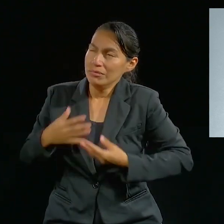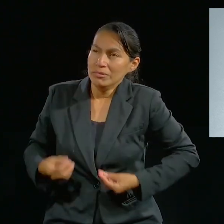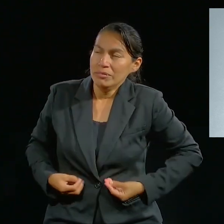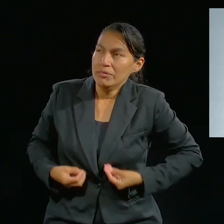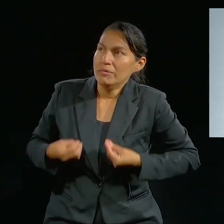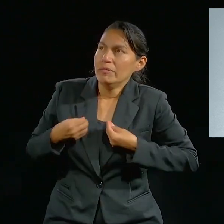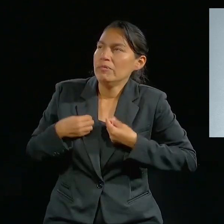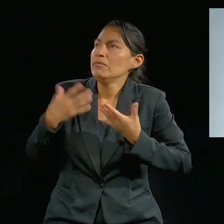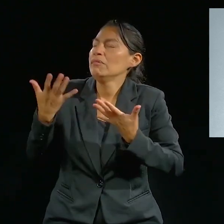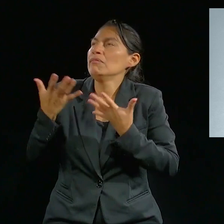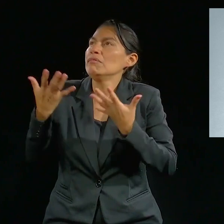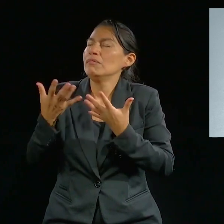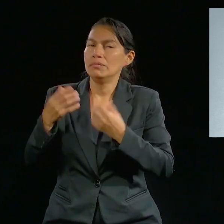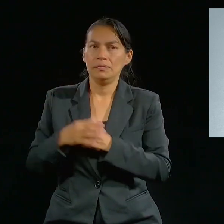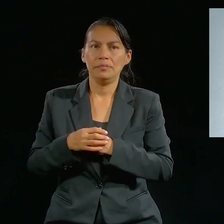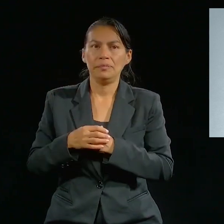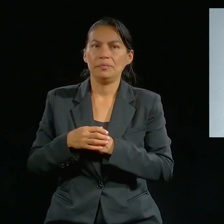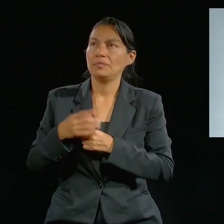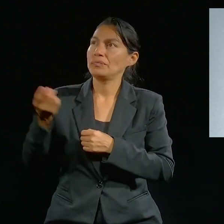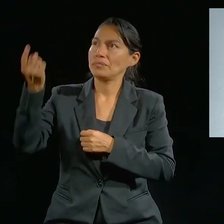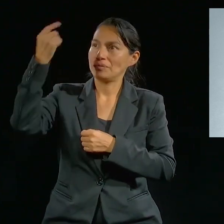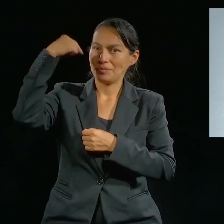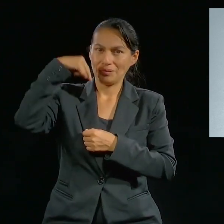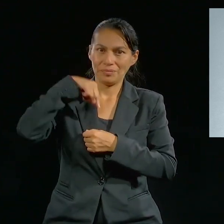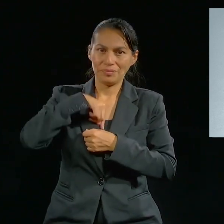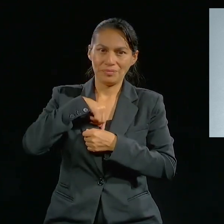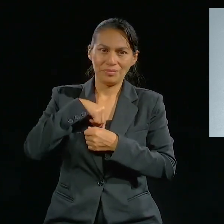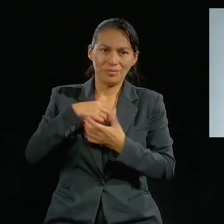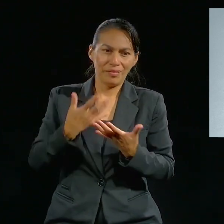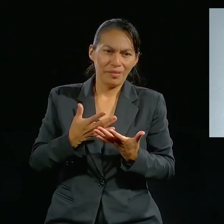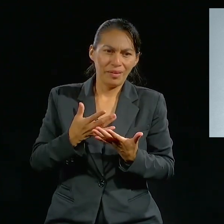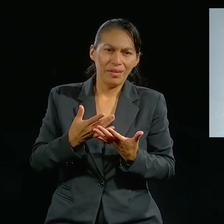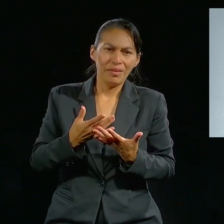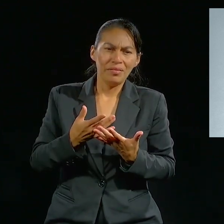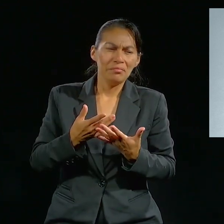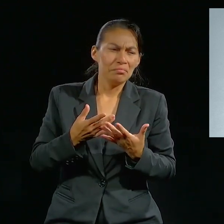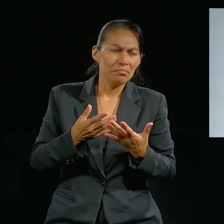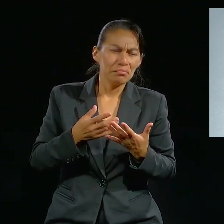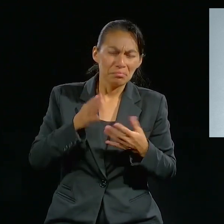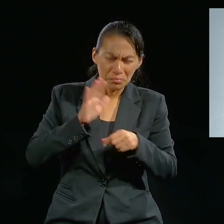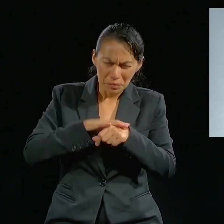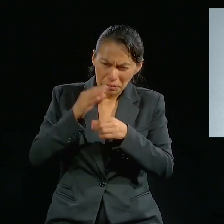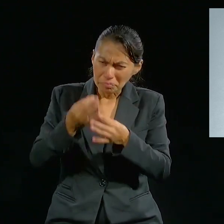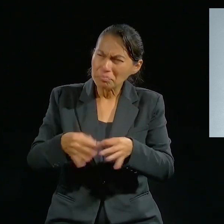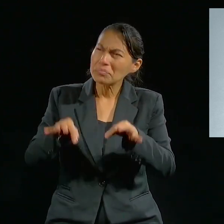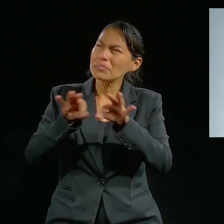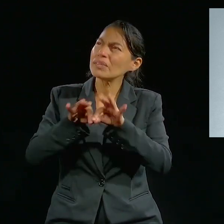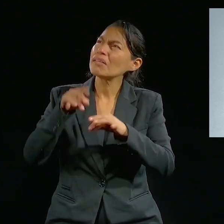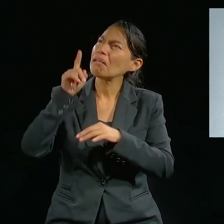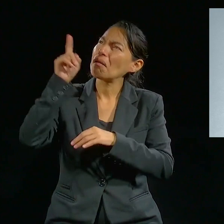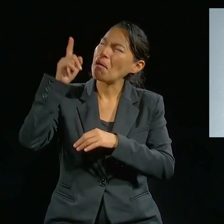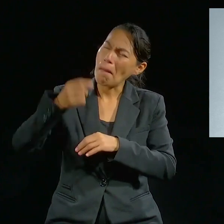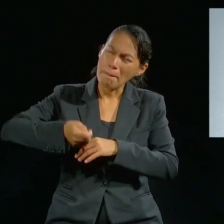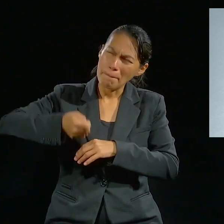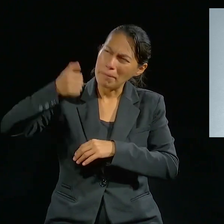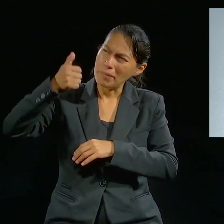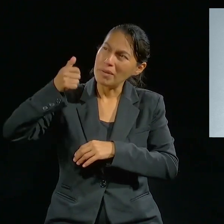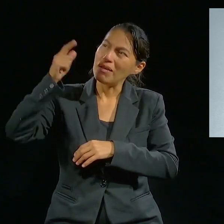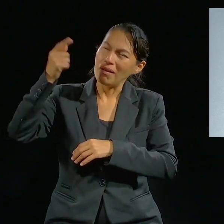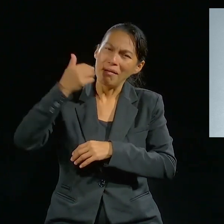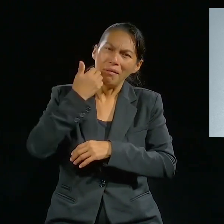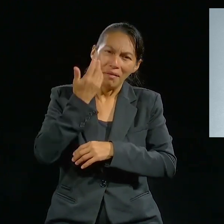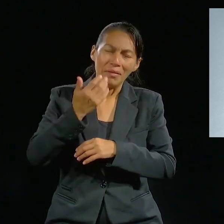en nuestra vida, de que Él tome parte central en nuestra vida y Él lo hace,